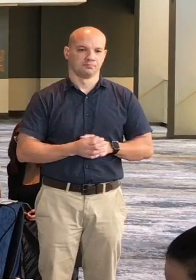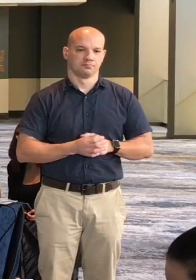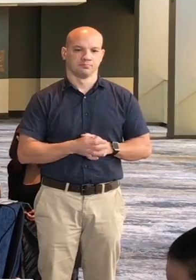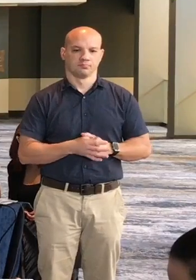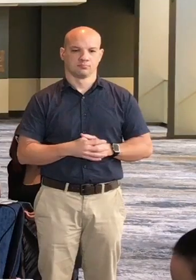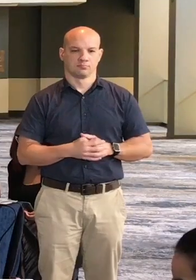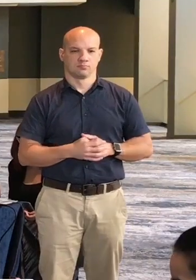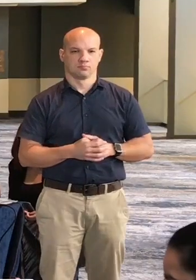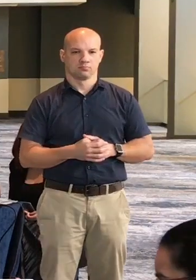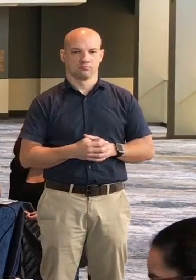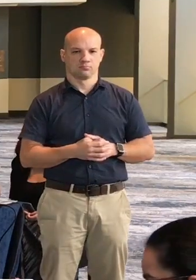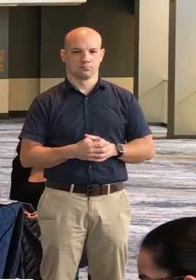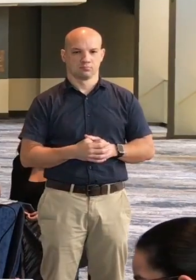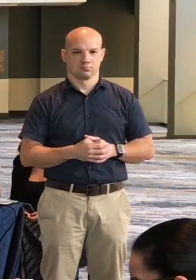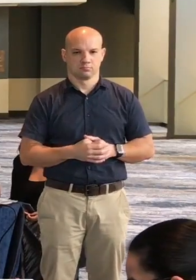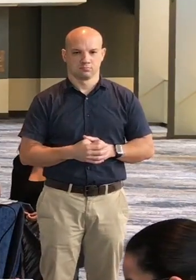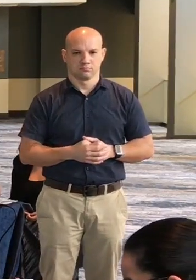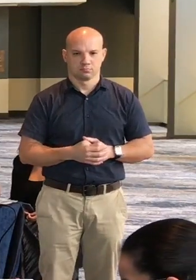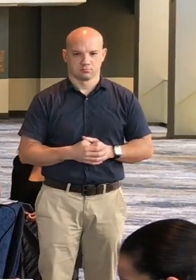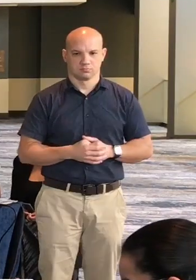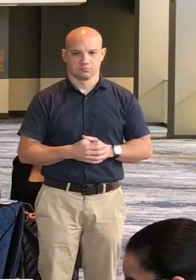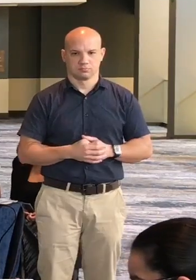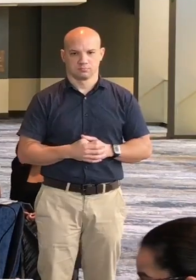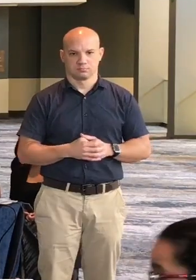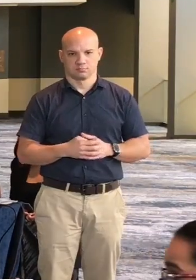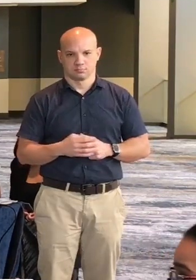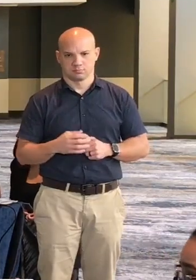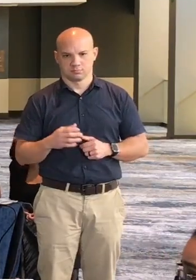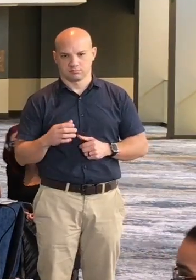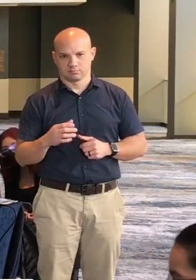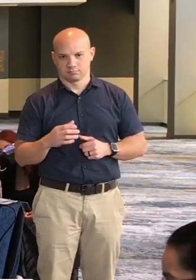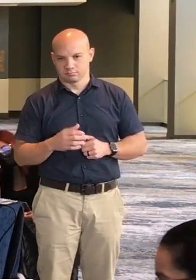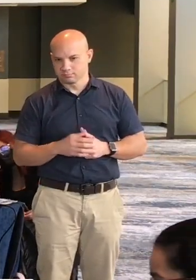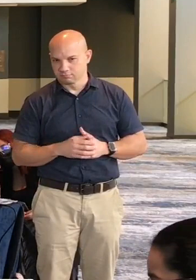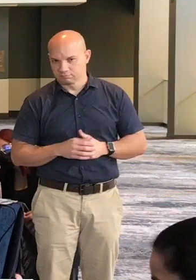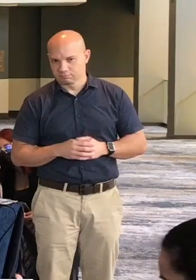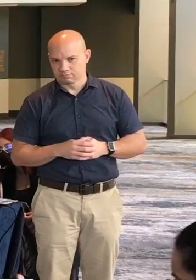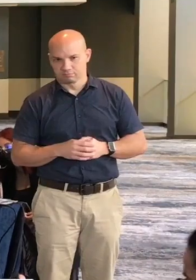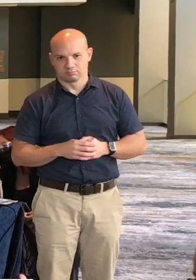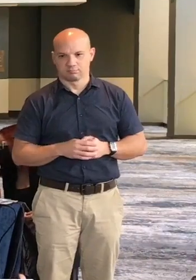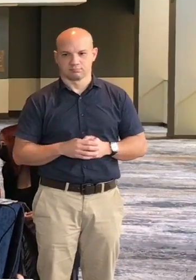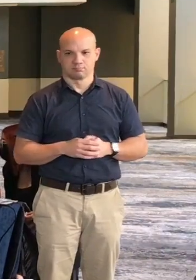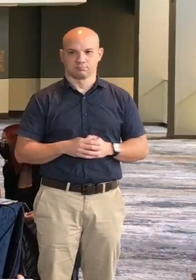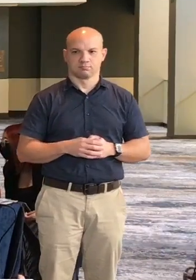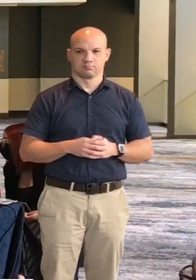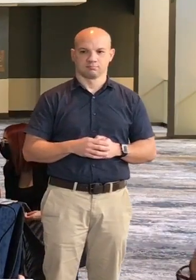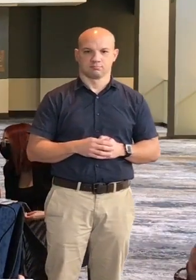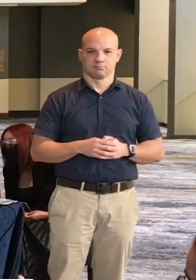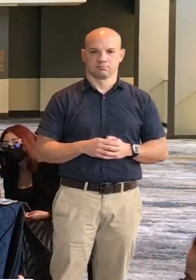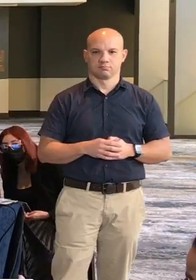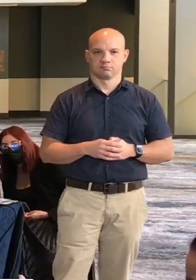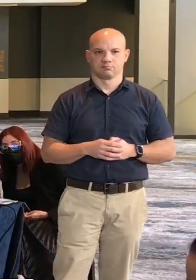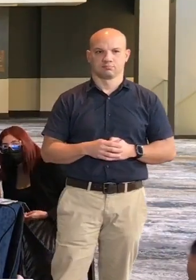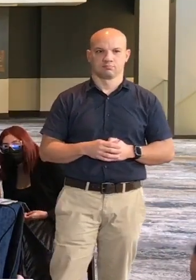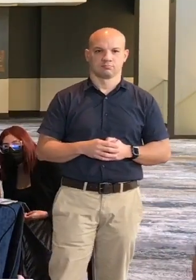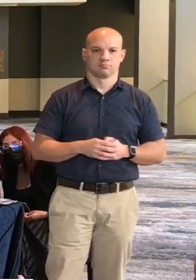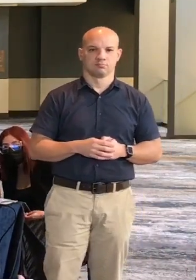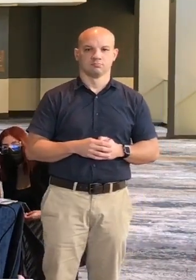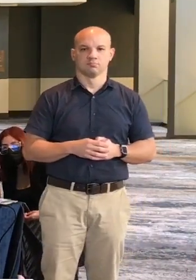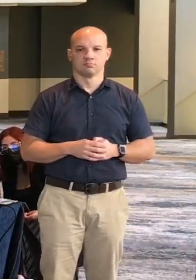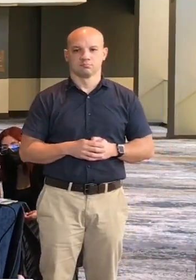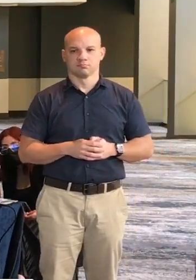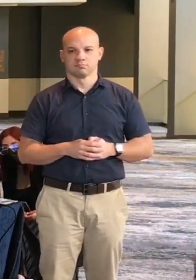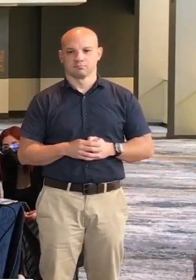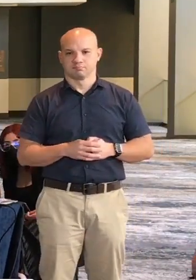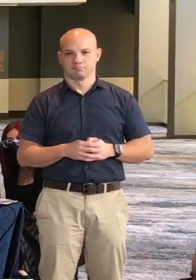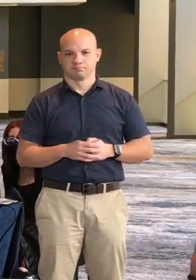Esta pregunta va dirigida al doctor Tosca. No se escucha. Perdón, ¿la ayuda ahí? Digo,